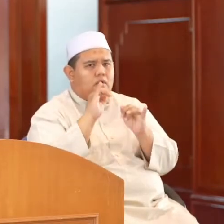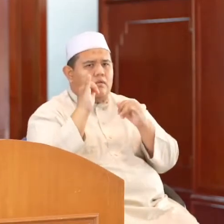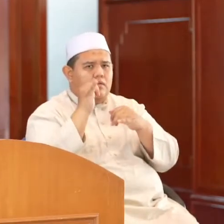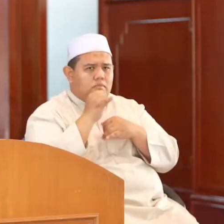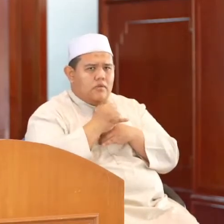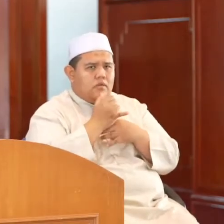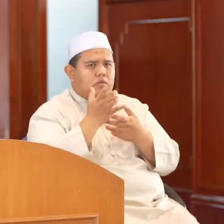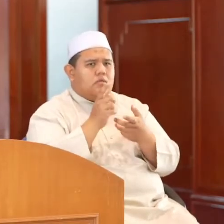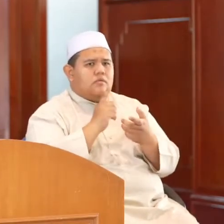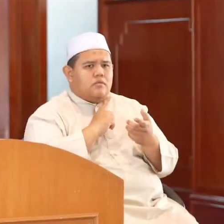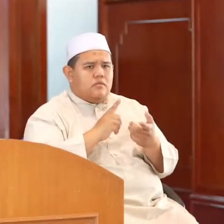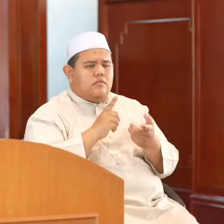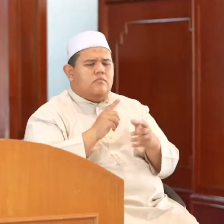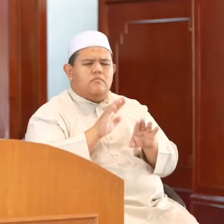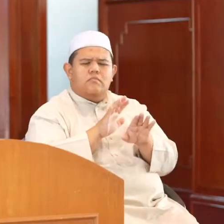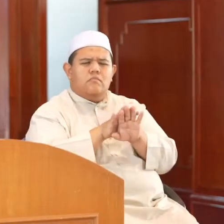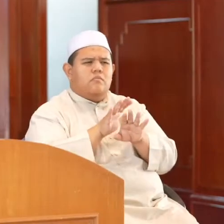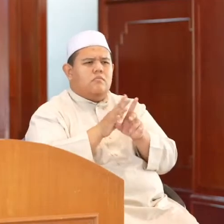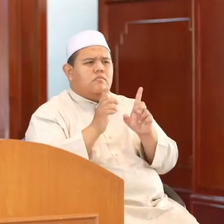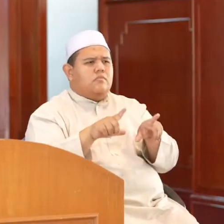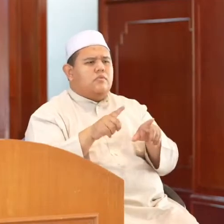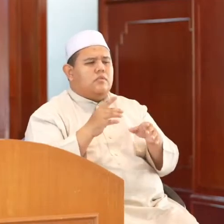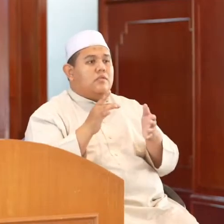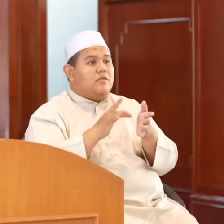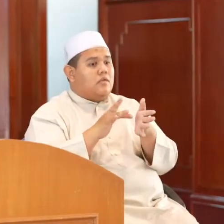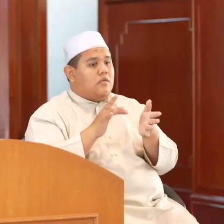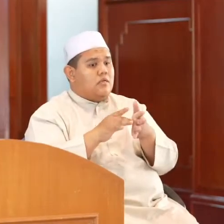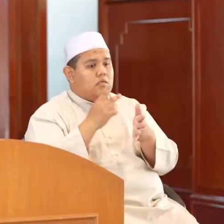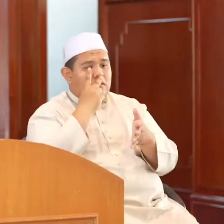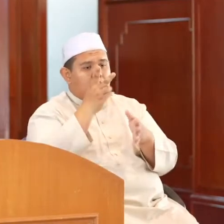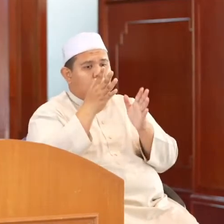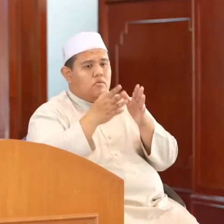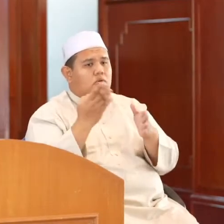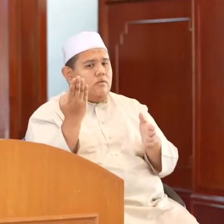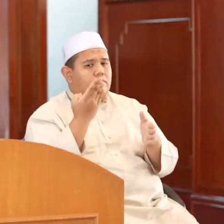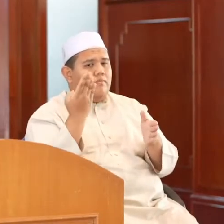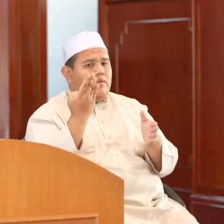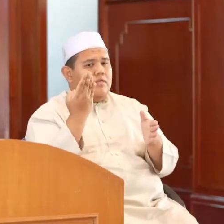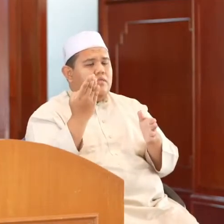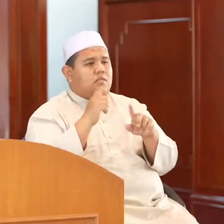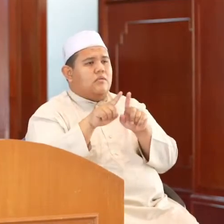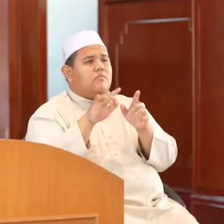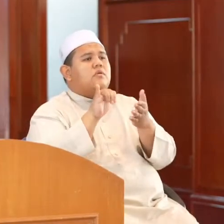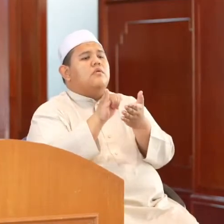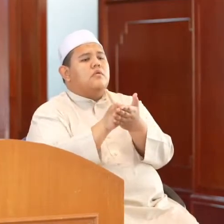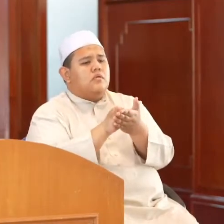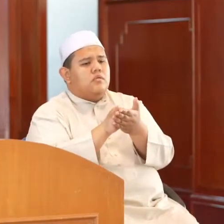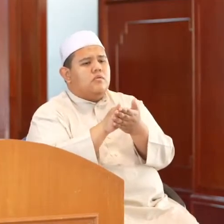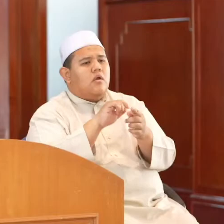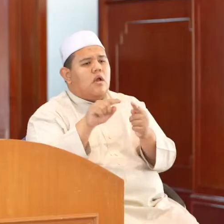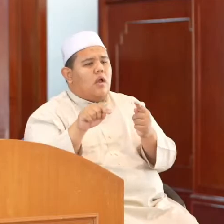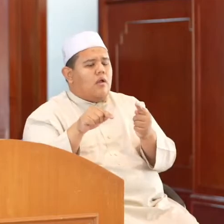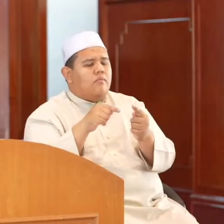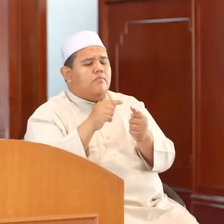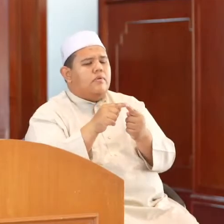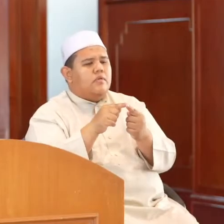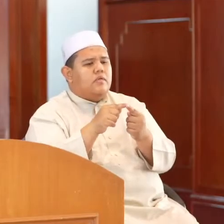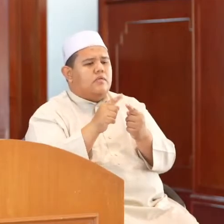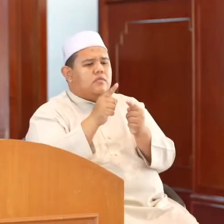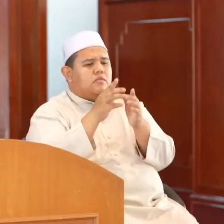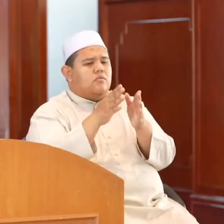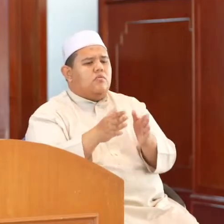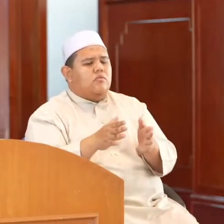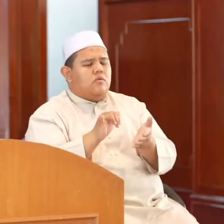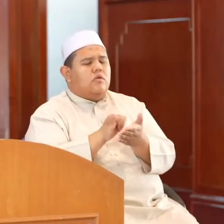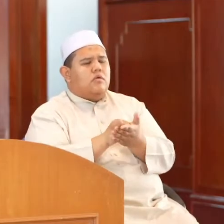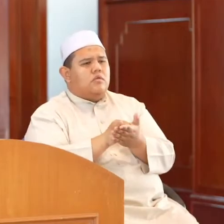macam-macam. Kadang-kadang kita tengok orang nampak macam biasa, tapi itulah apabila seseorang